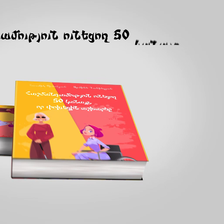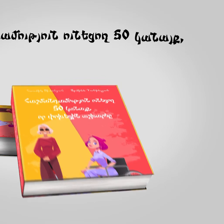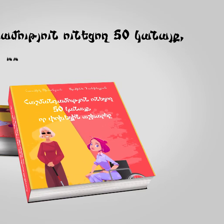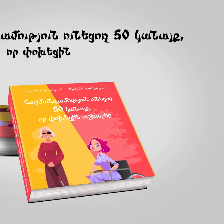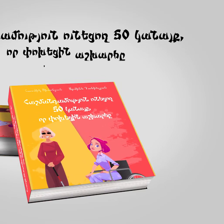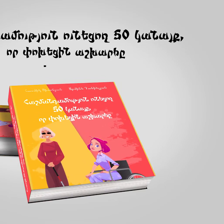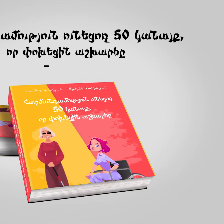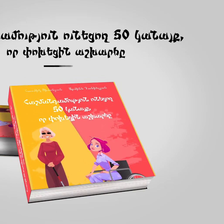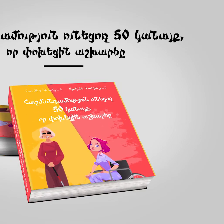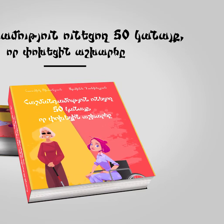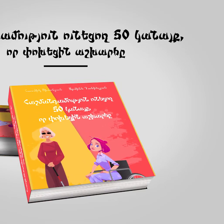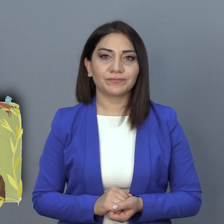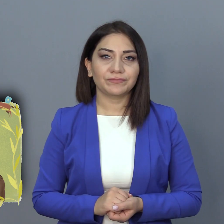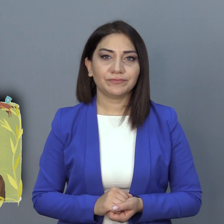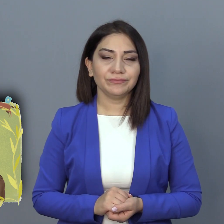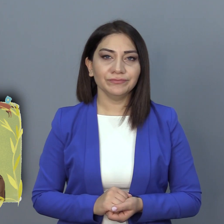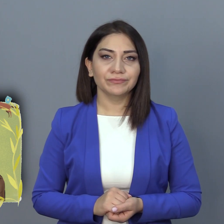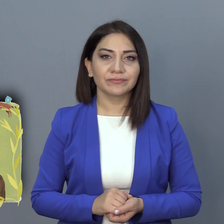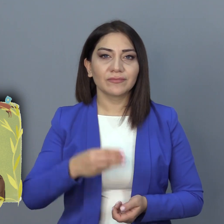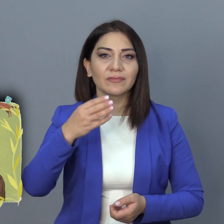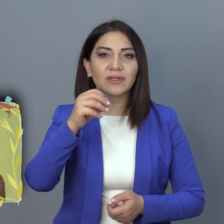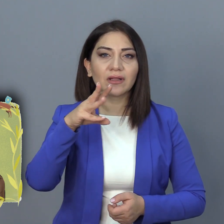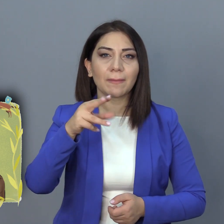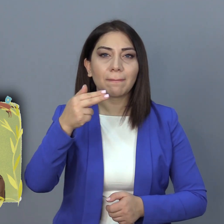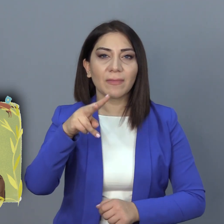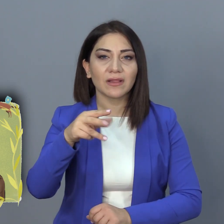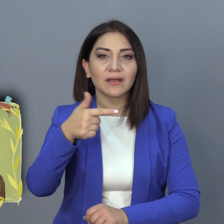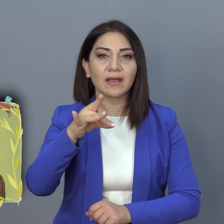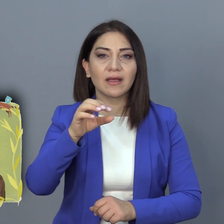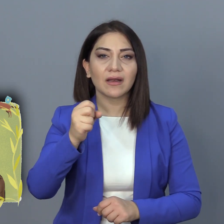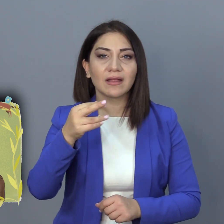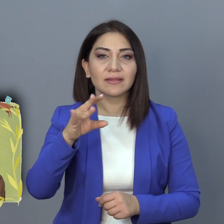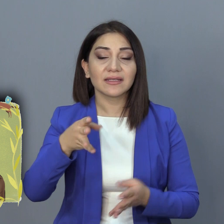Տեմպլ բրանդին զմբել է 1947